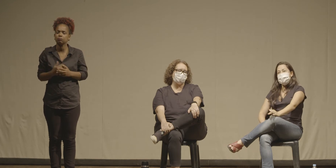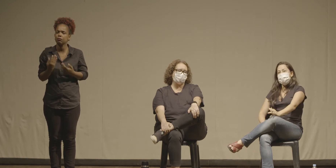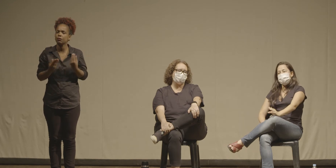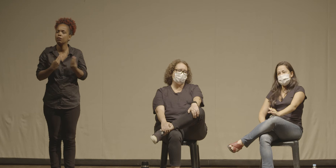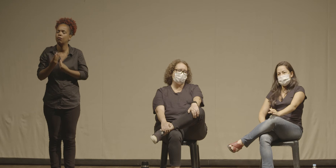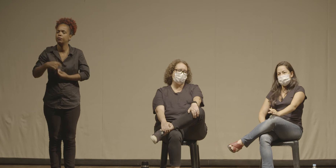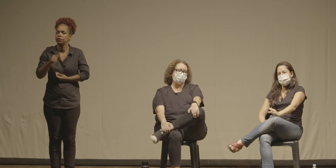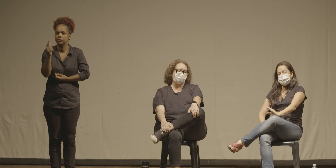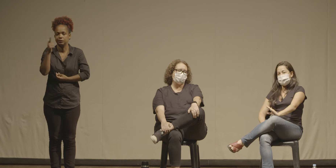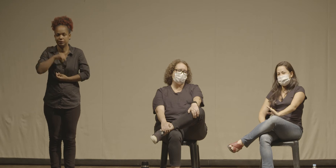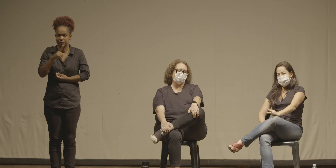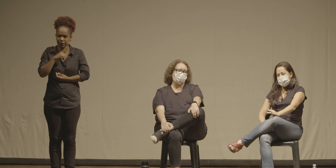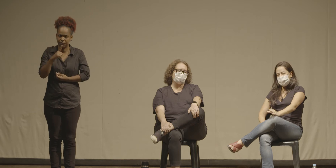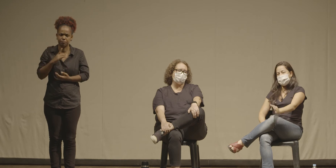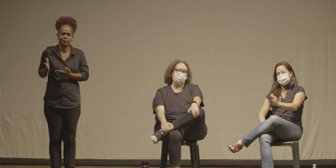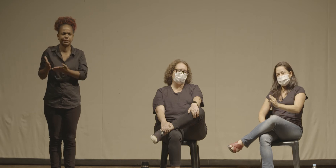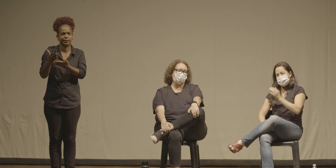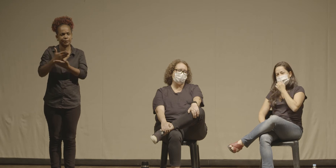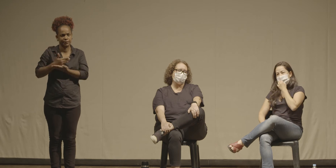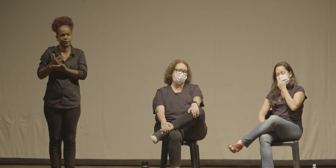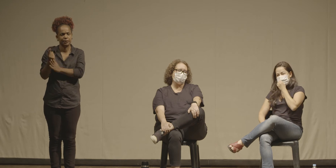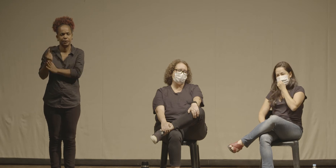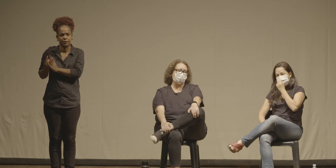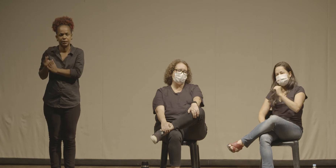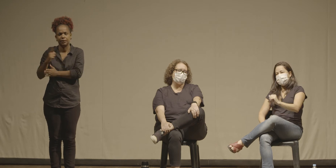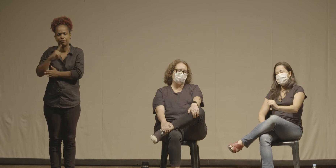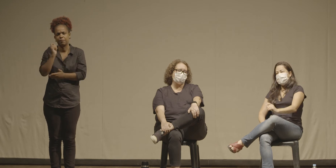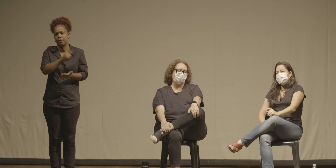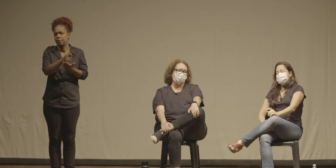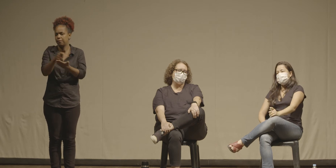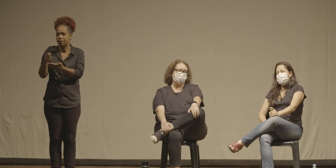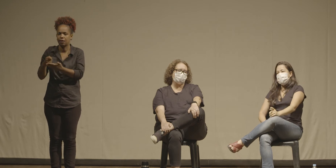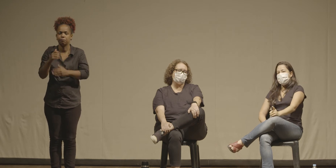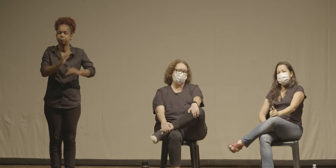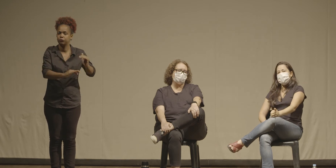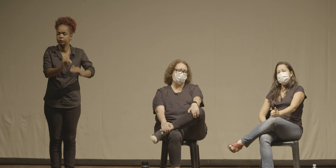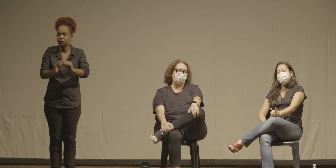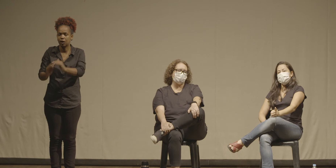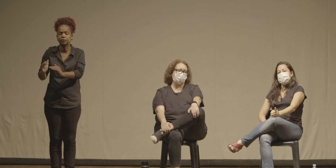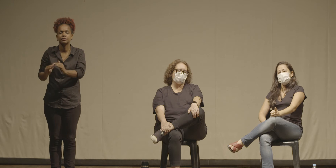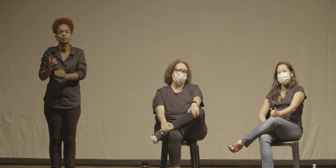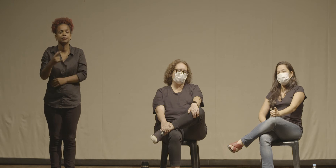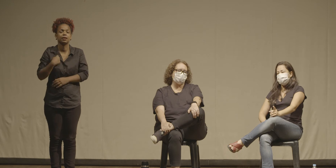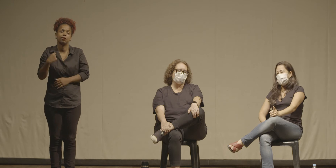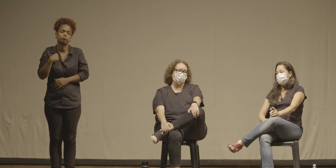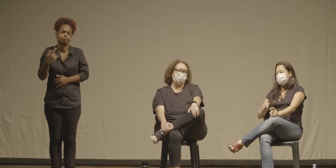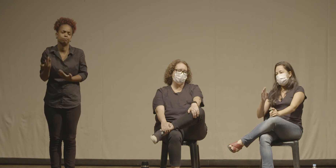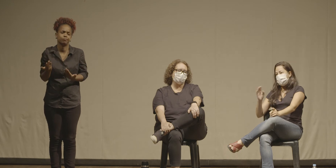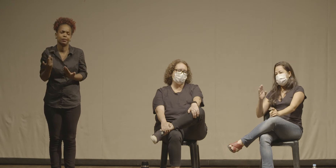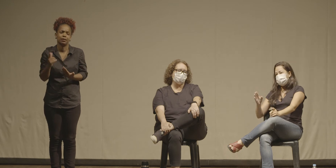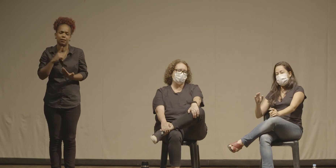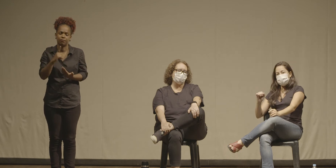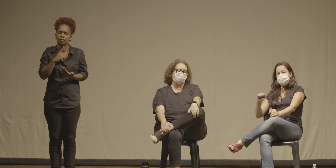como é que eu consigo levantar verba para fazer e pagar a equipe se eu apenas tiver